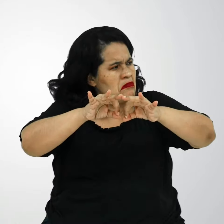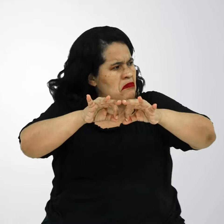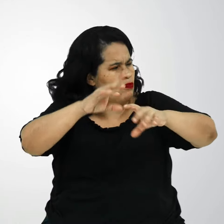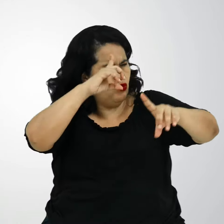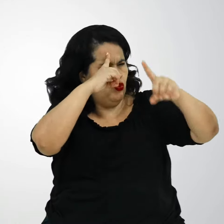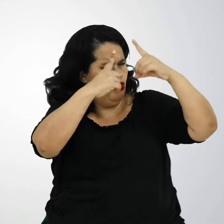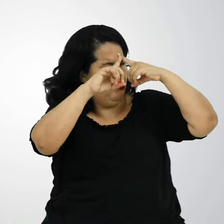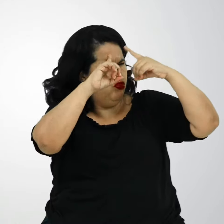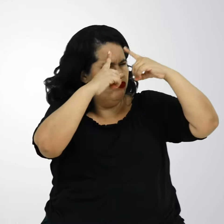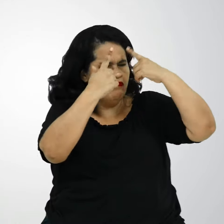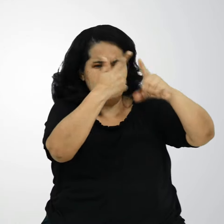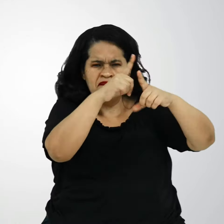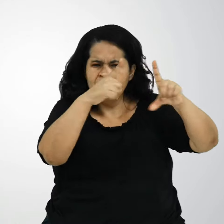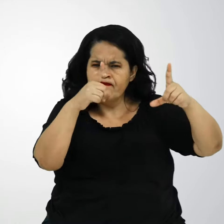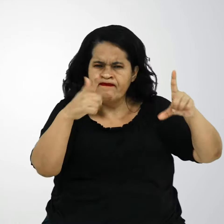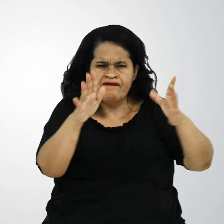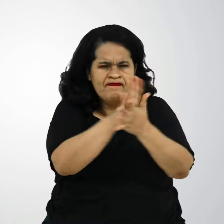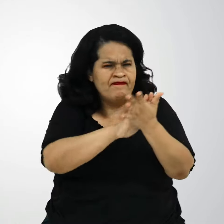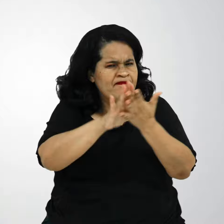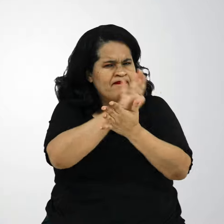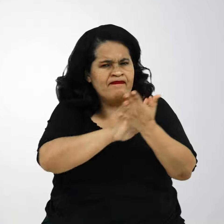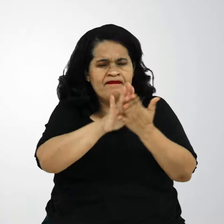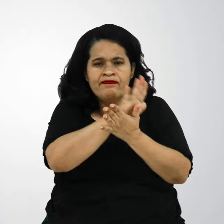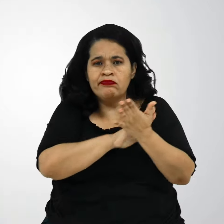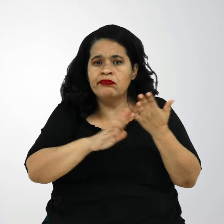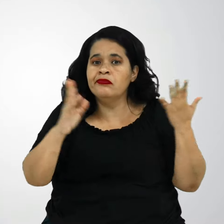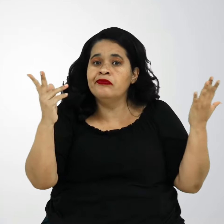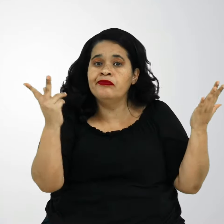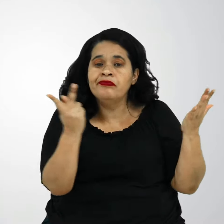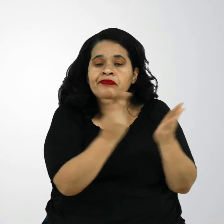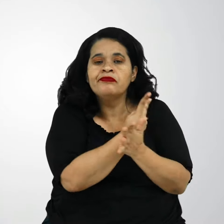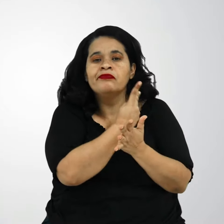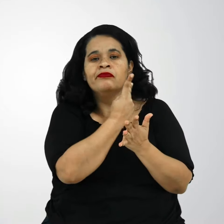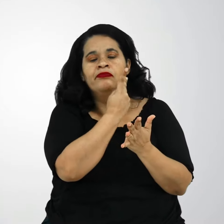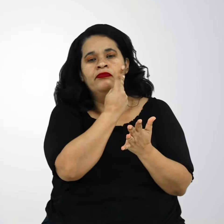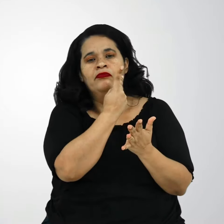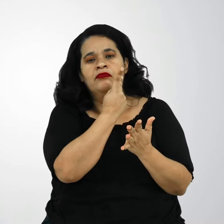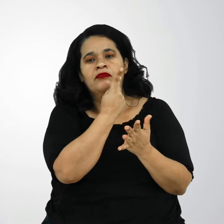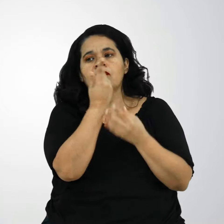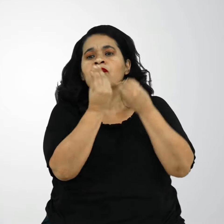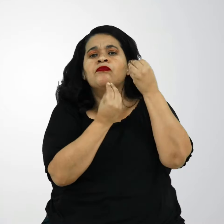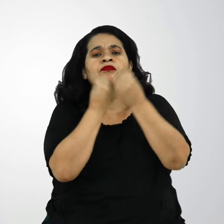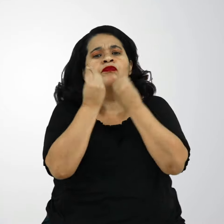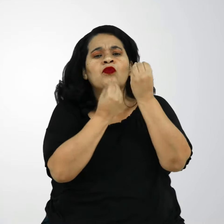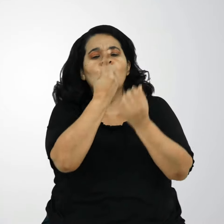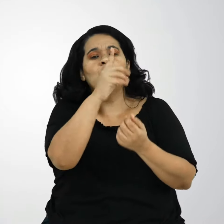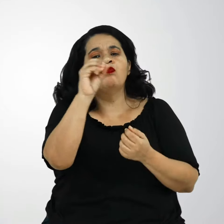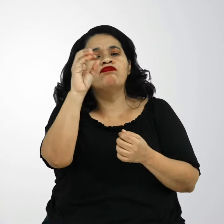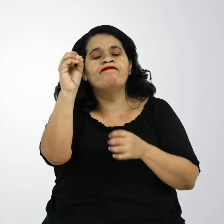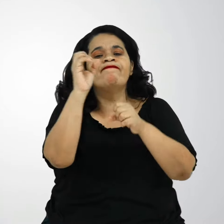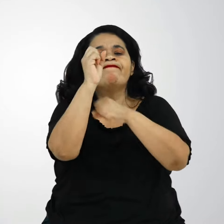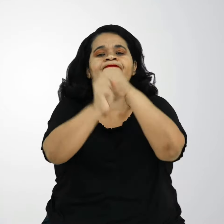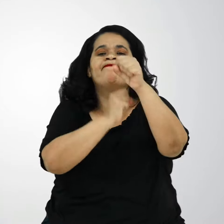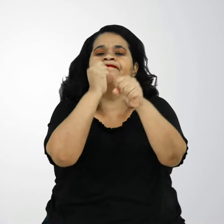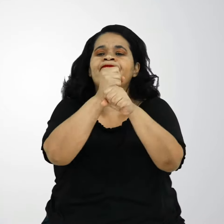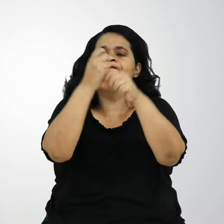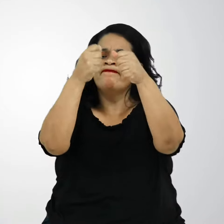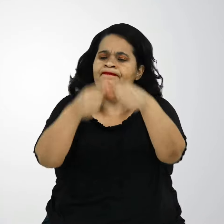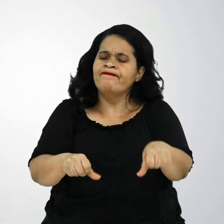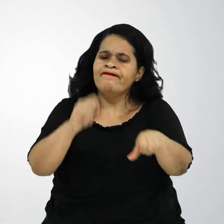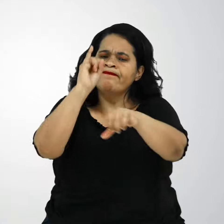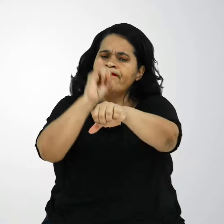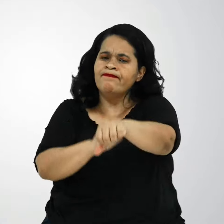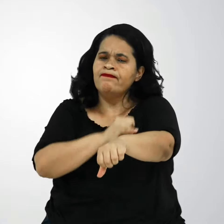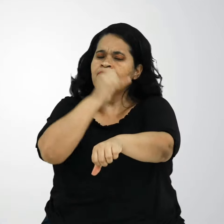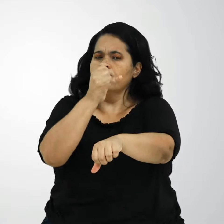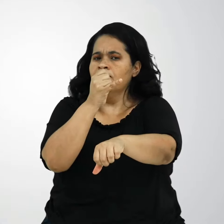não tem nada a ver com Artaxerxes. Não tem. Nada a ver. É com então, o Ciro 100 mesmo. anos eles ficaram lá em Jerusalém, ali é a história